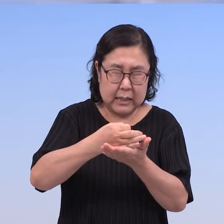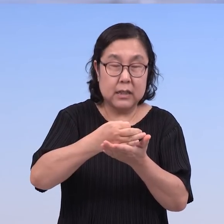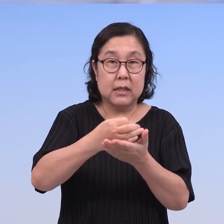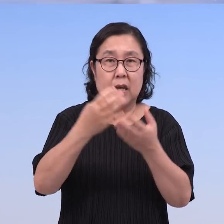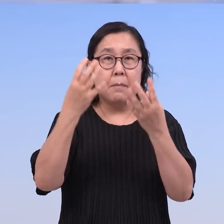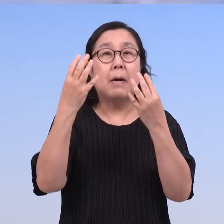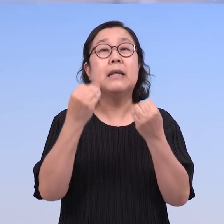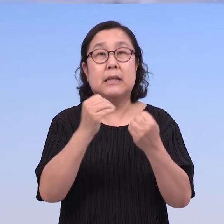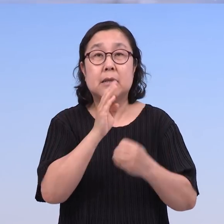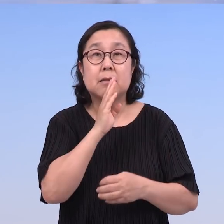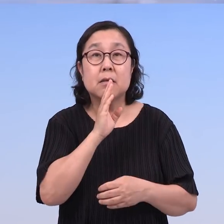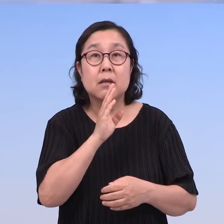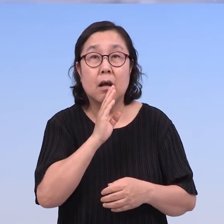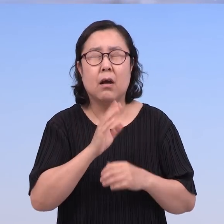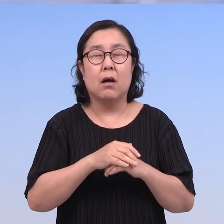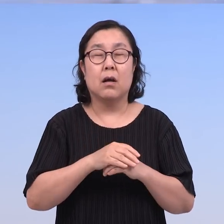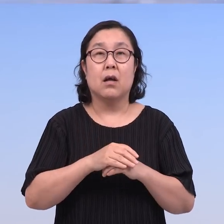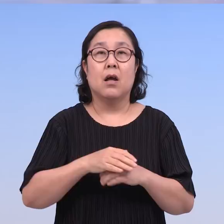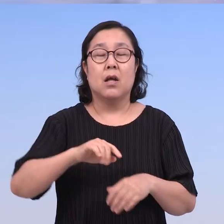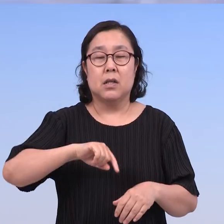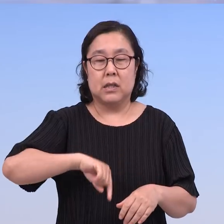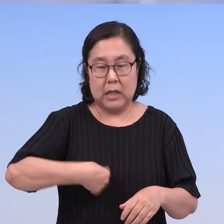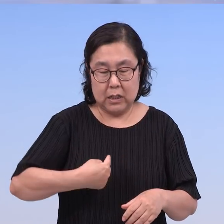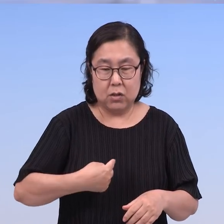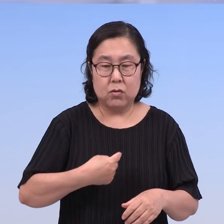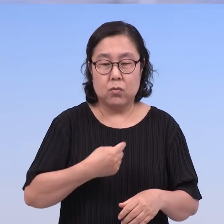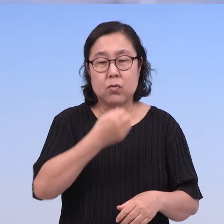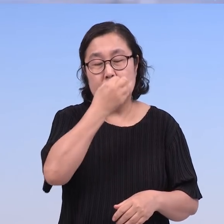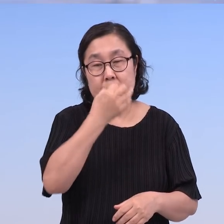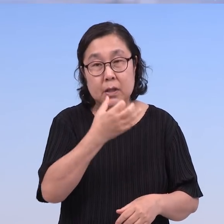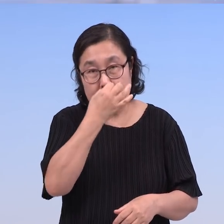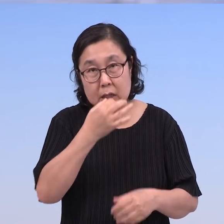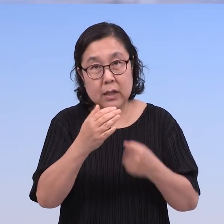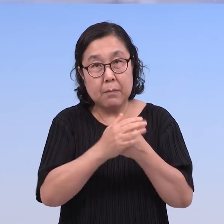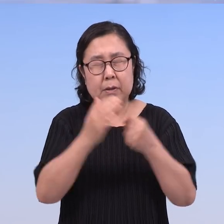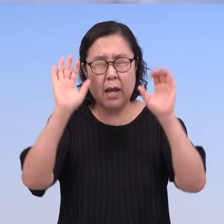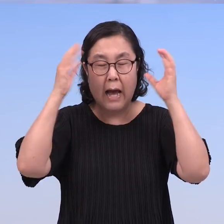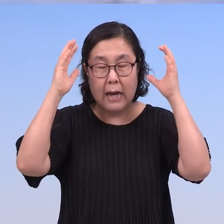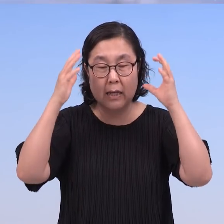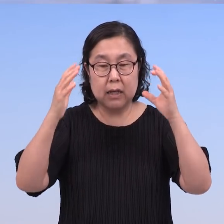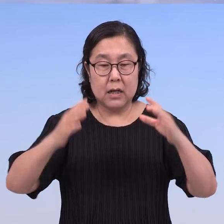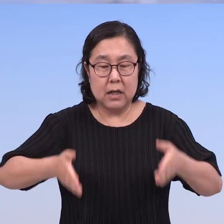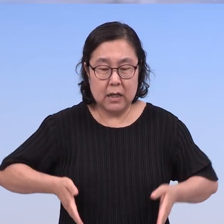지금 죽을 것 같이 힘든데 그 뭐 애 낳고 뭐 이럴 여력이 없는 것 같아요.